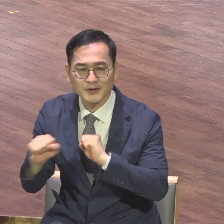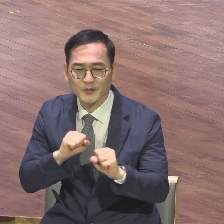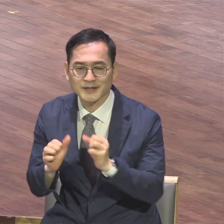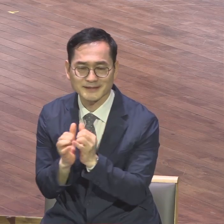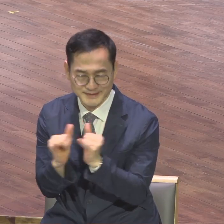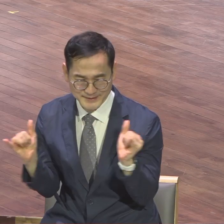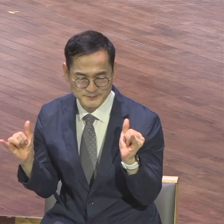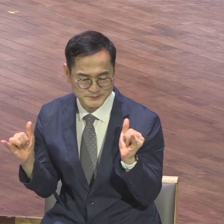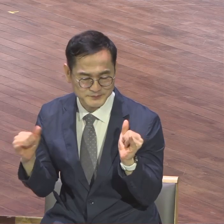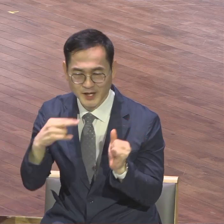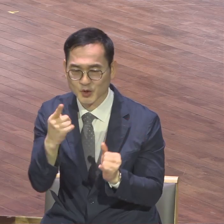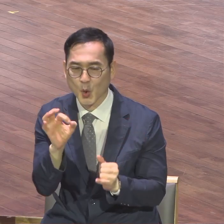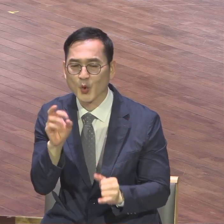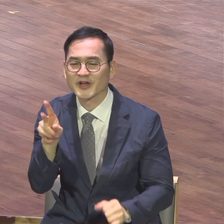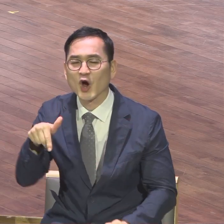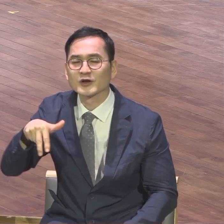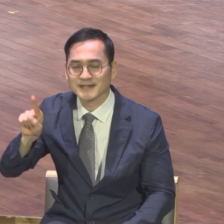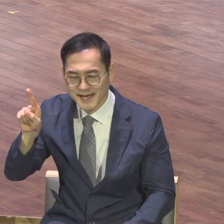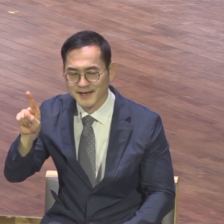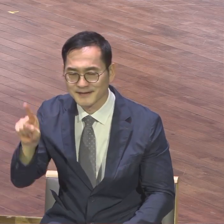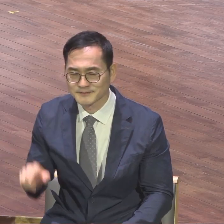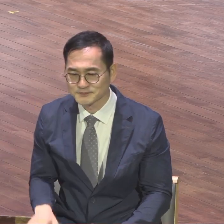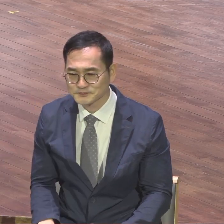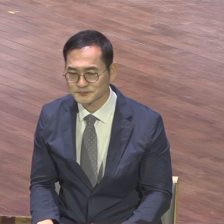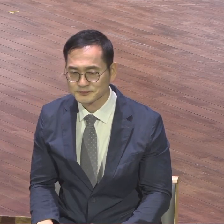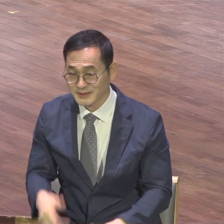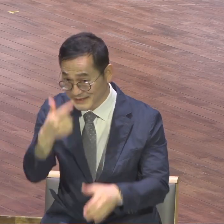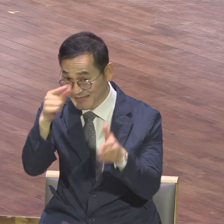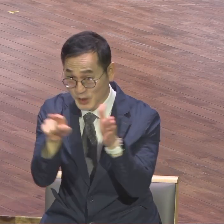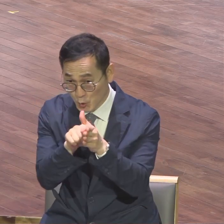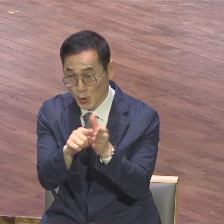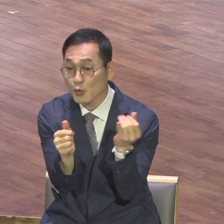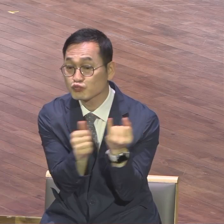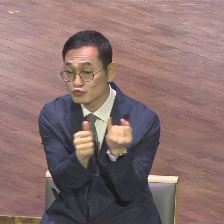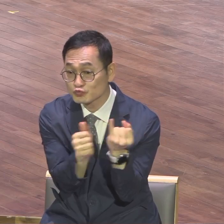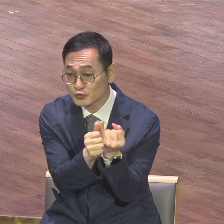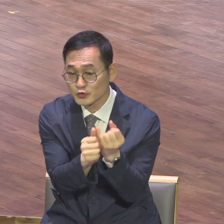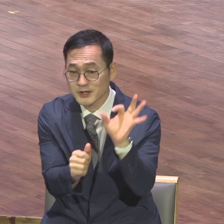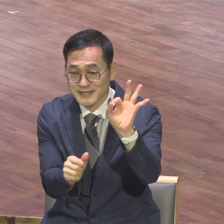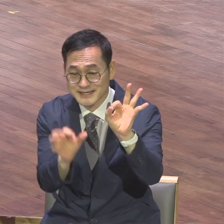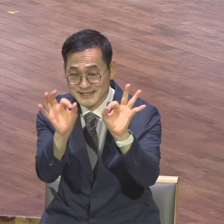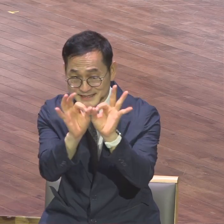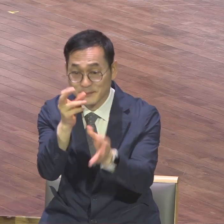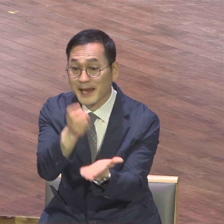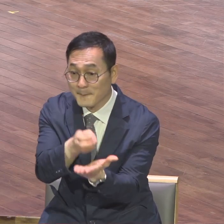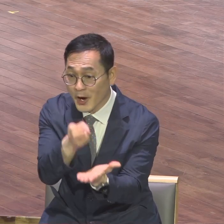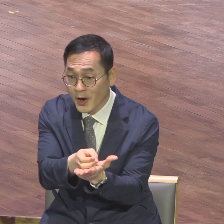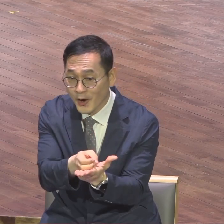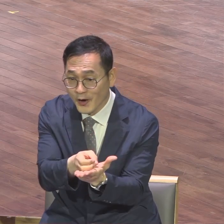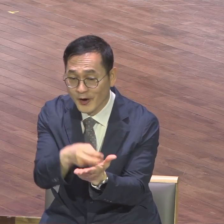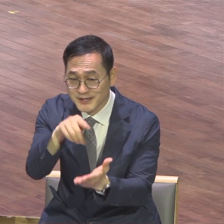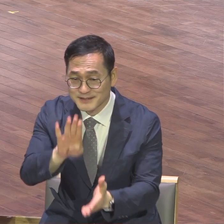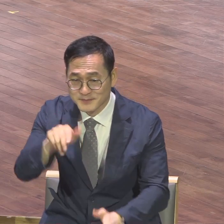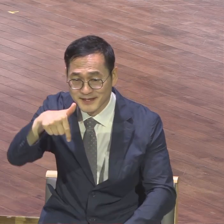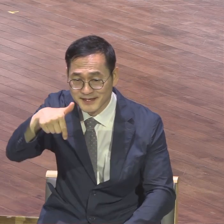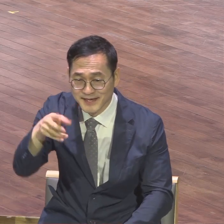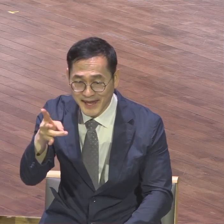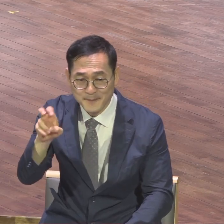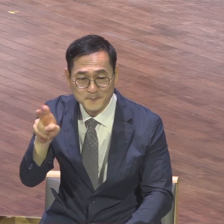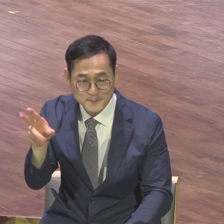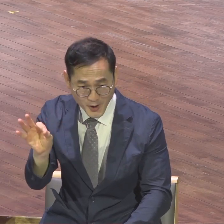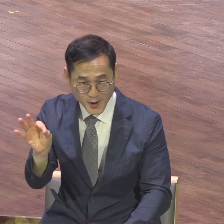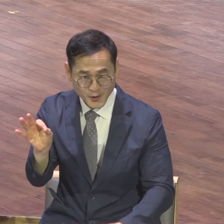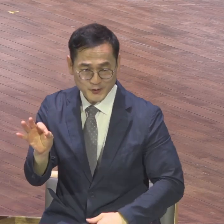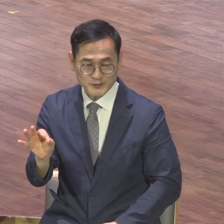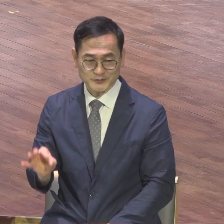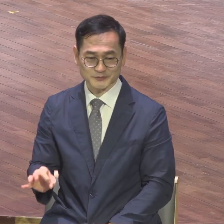기독교 부부 십계명 기독교 부부 십계명 들어봤습니까? 첫째로 저도 잘 안